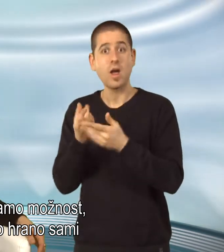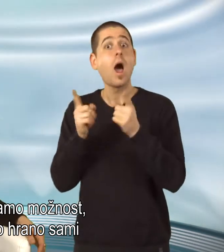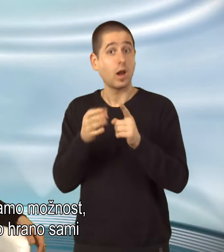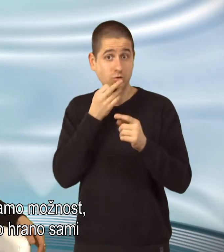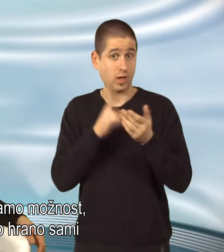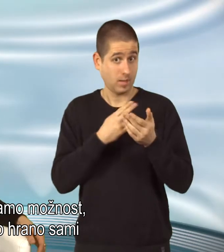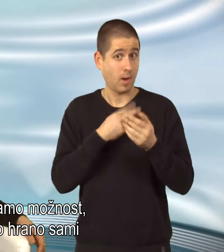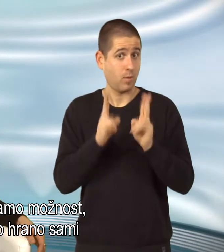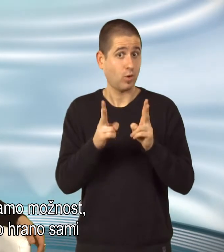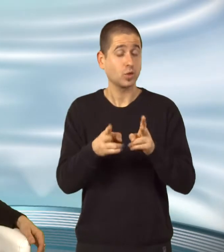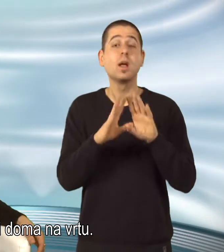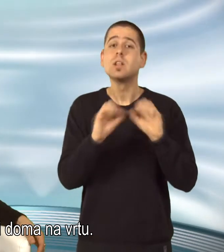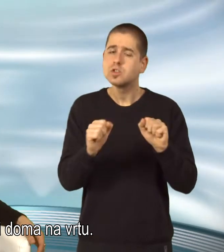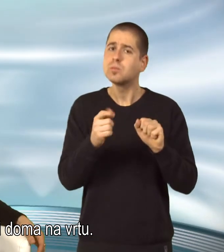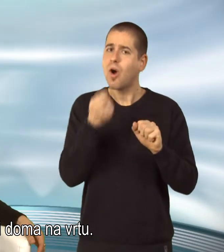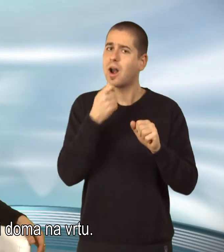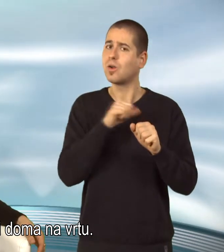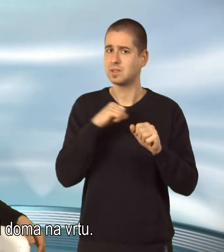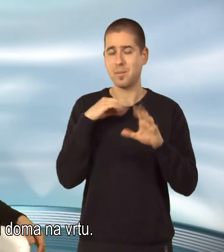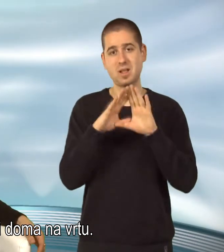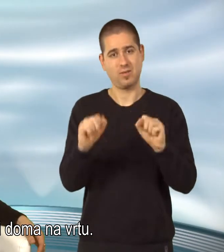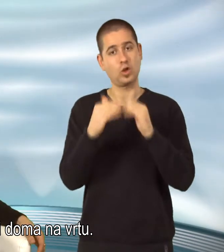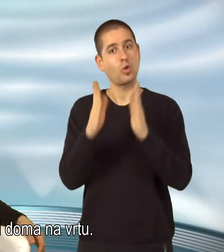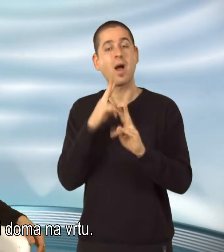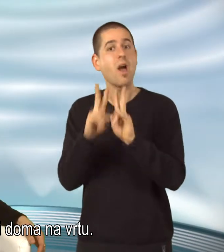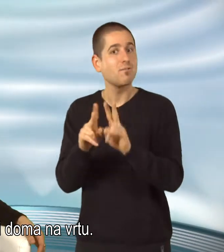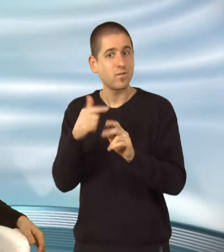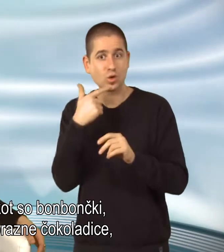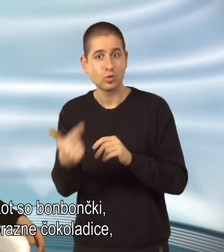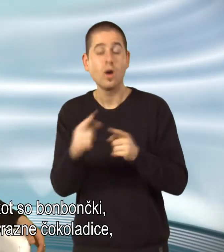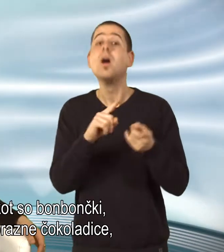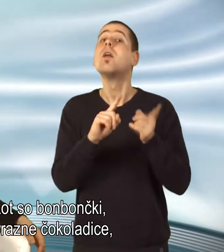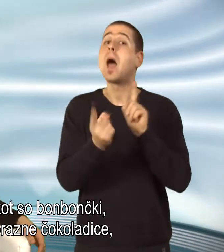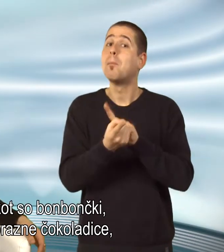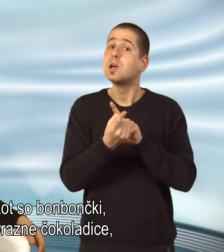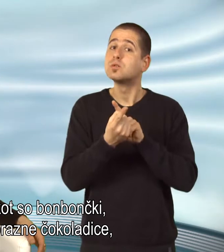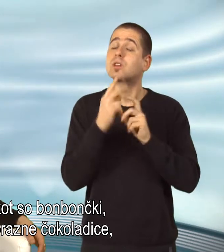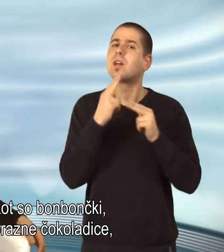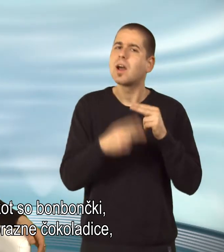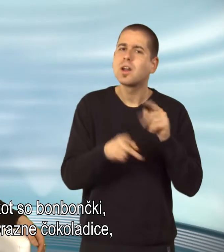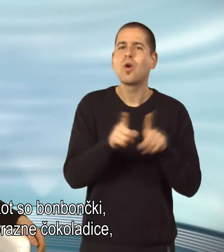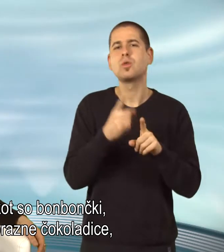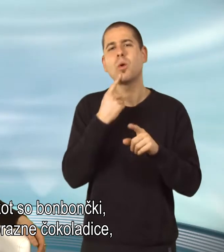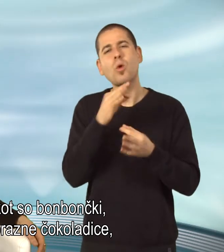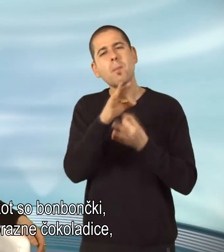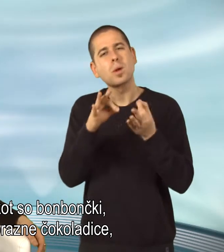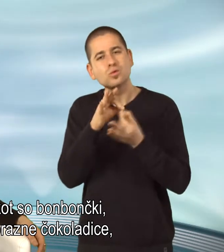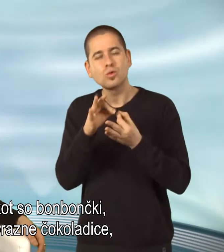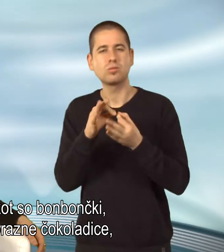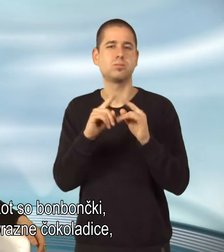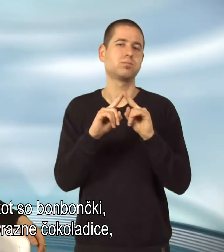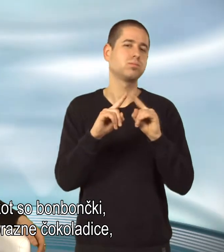možnost, pričnimo hrani sami izdelovati doma na vrtu. Namesto sladkarij, kot so bonbončki,